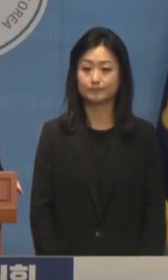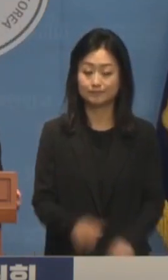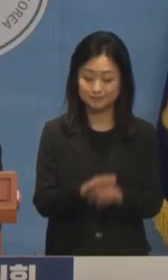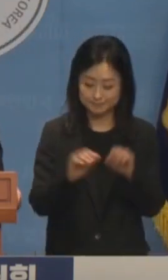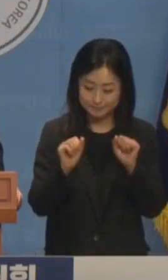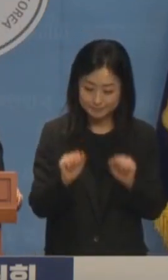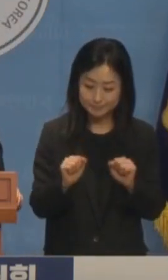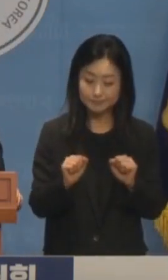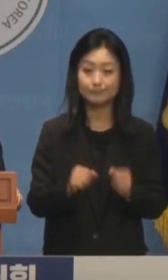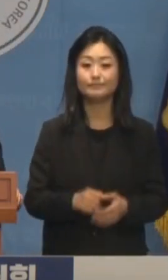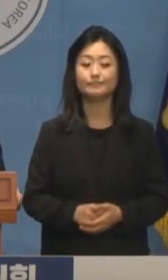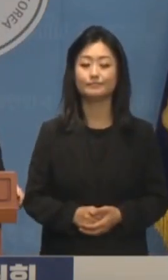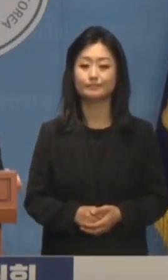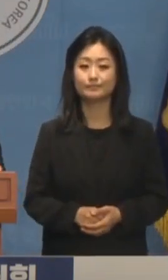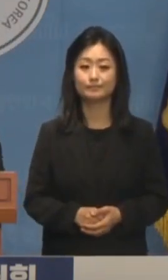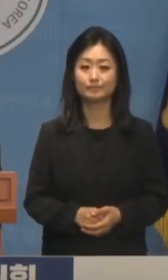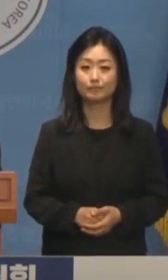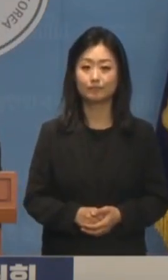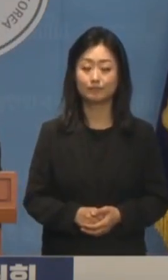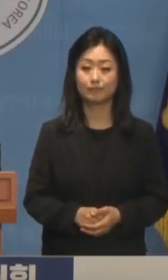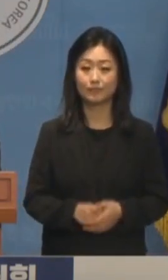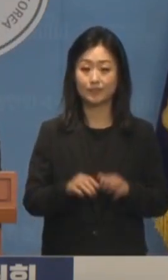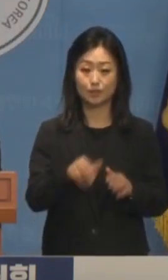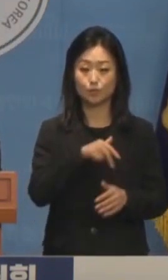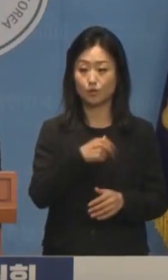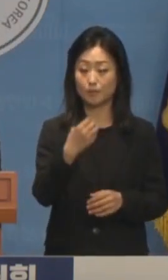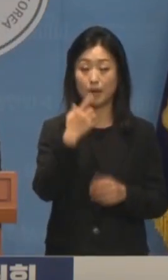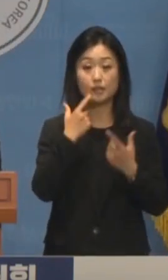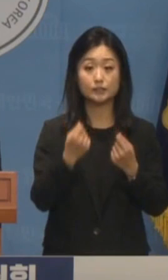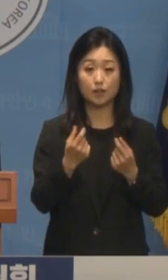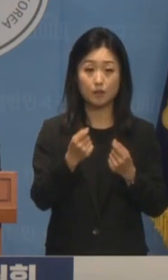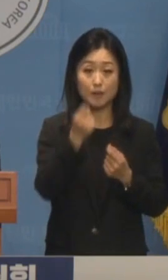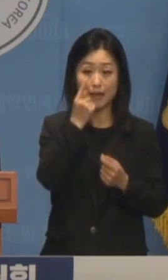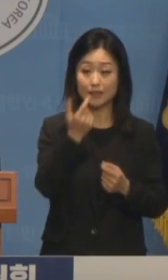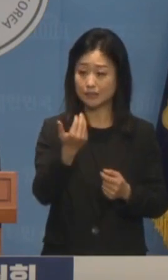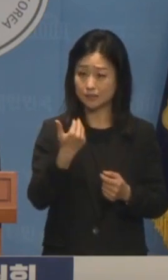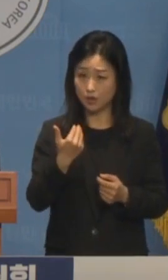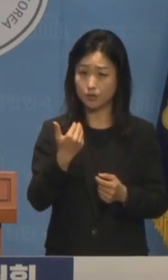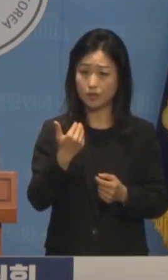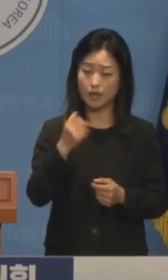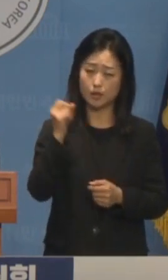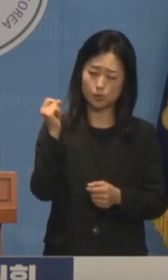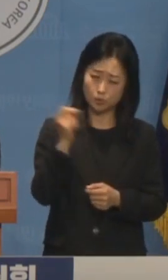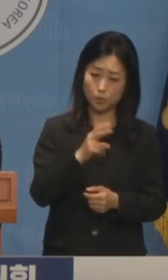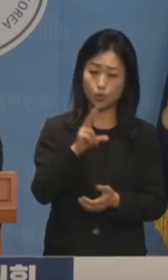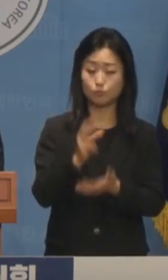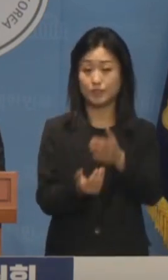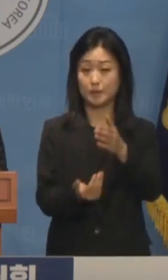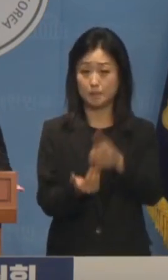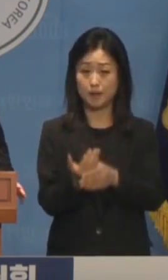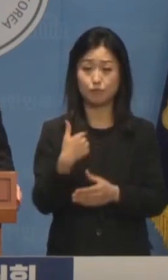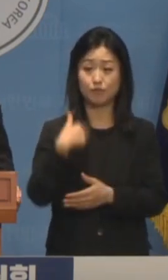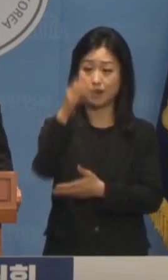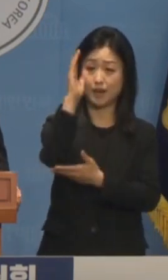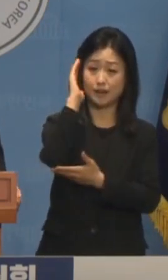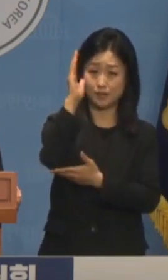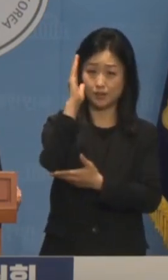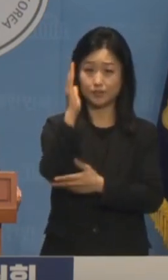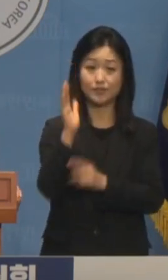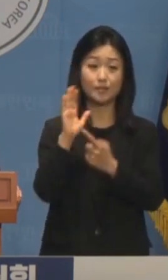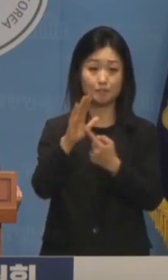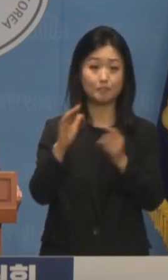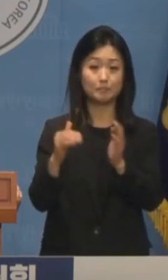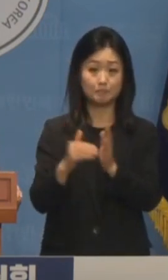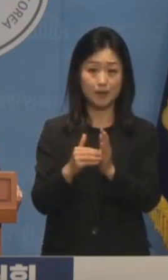안녕하십니까. 을지로위원장 박주민입니다. 방금 이용호 의원님께서 말씀하신 대로 한 달 전에도 똑같은 사안을 가지고 저희가 이 자리에서 기자회견을